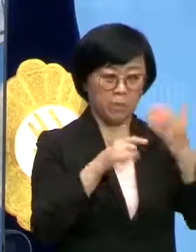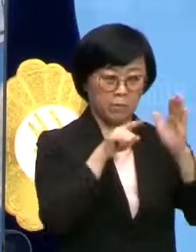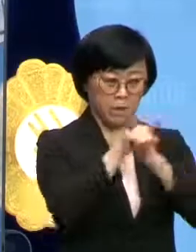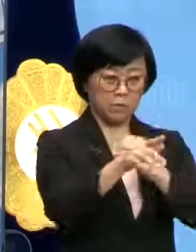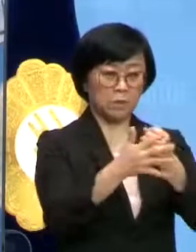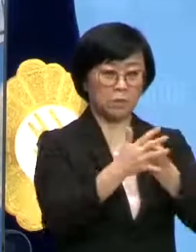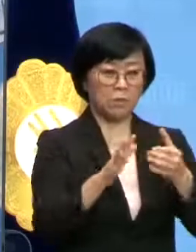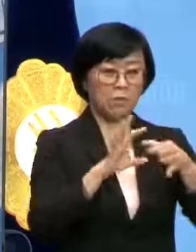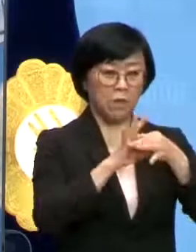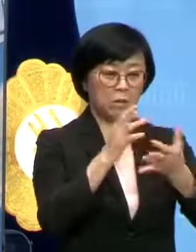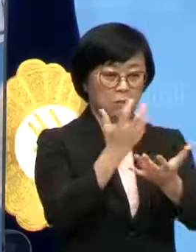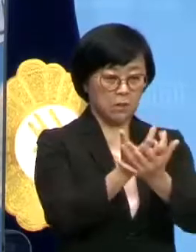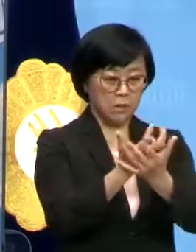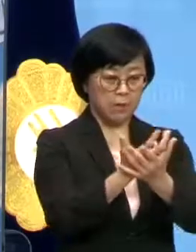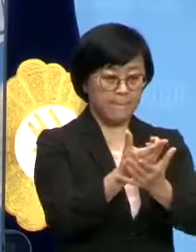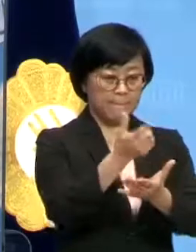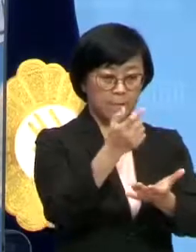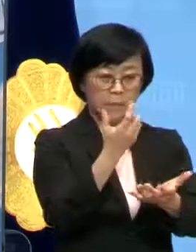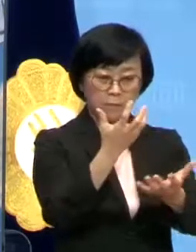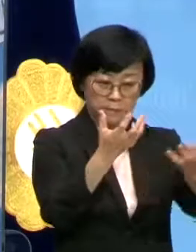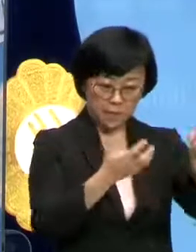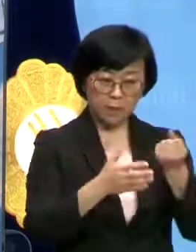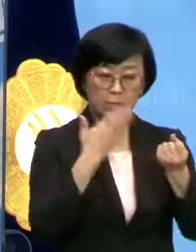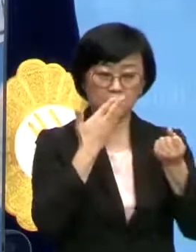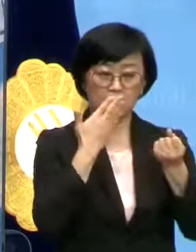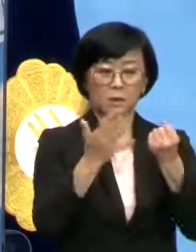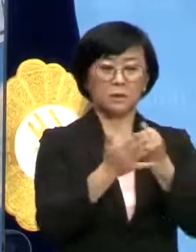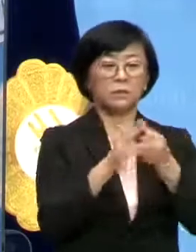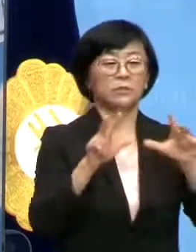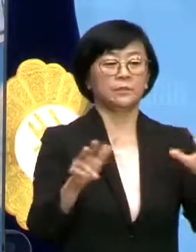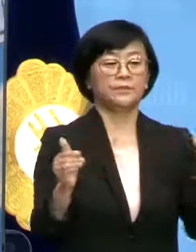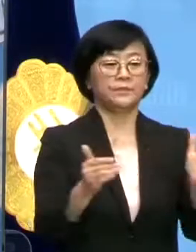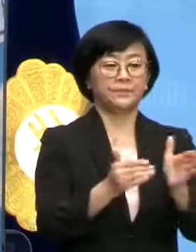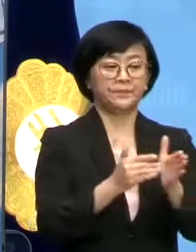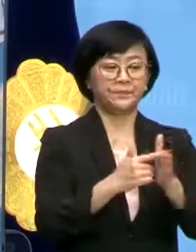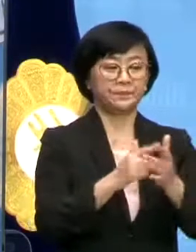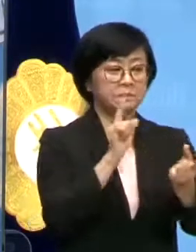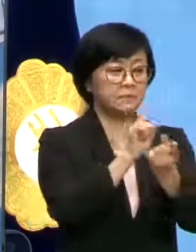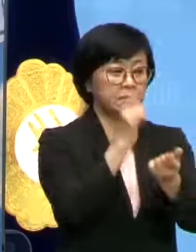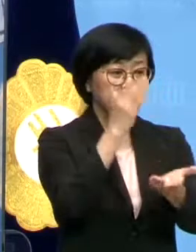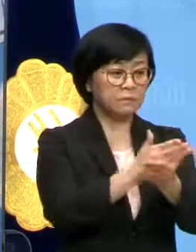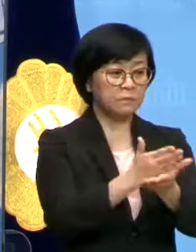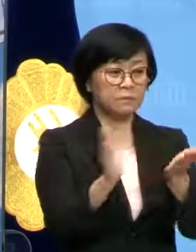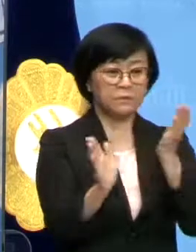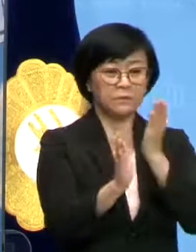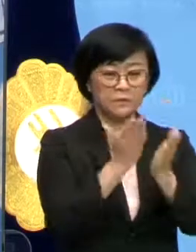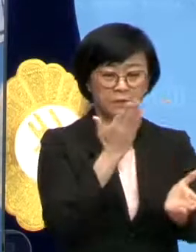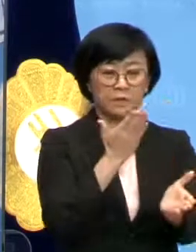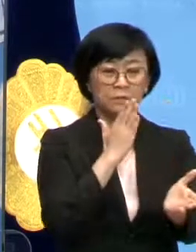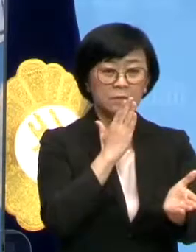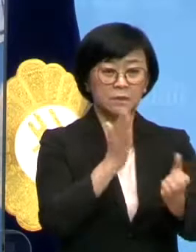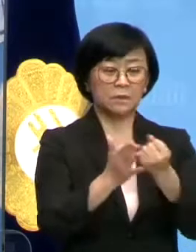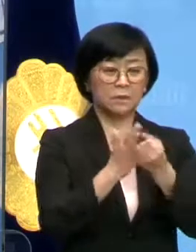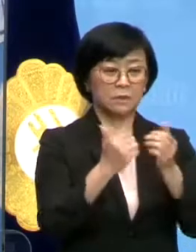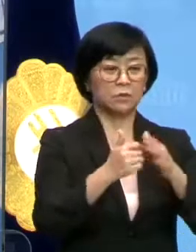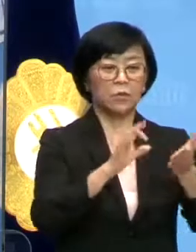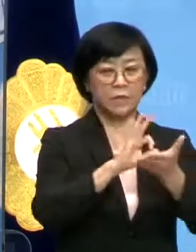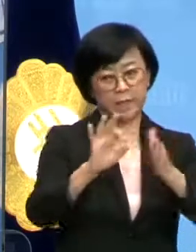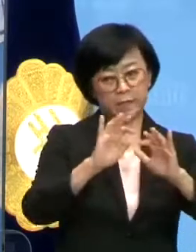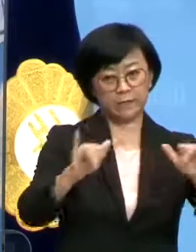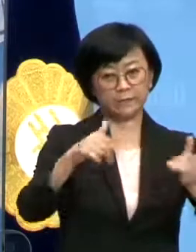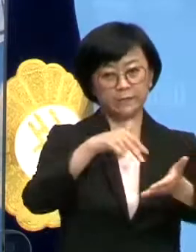관련 소 를 발급받아야 한다는 것은 지금과 같은 언 택트 시대의 부합하지 않을 뿐 아니라 소비자들의